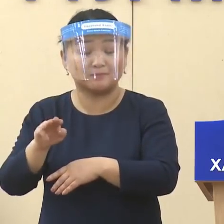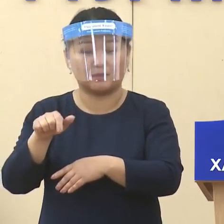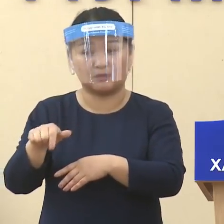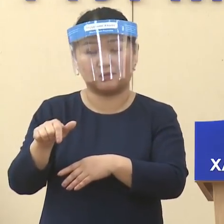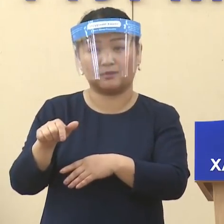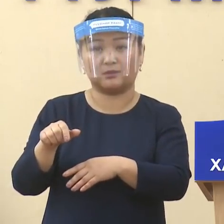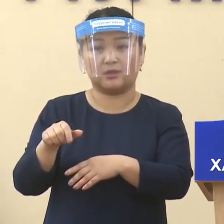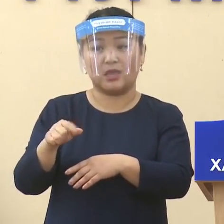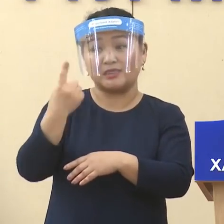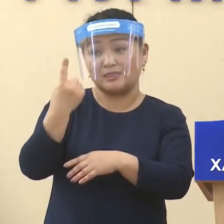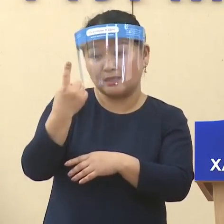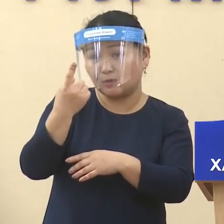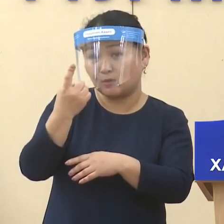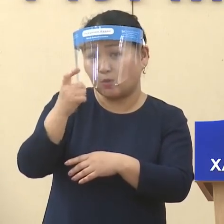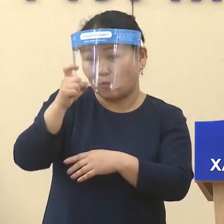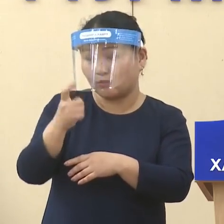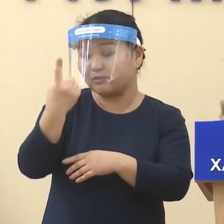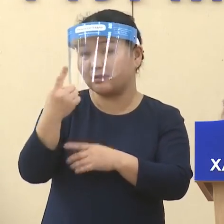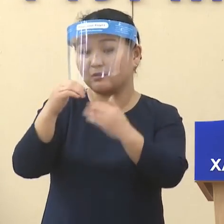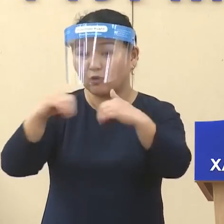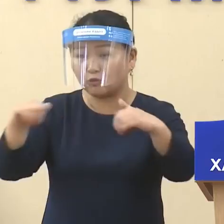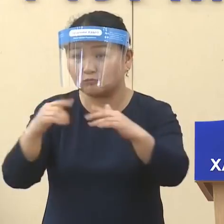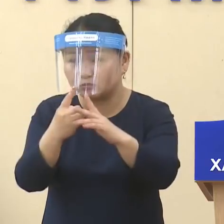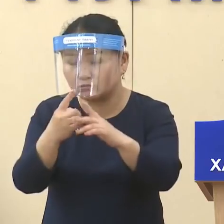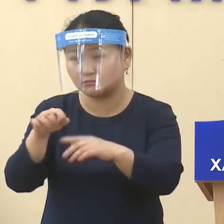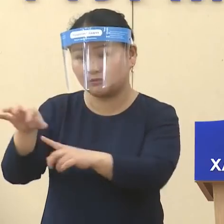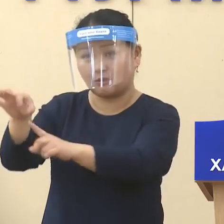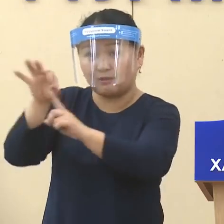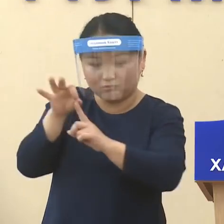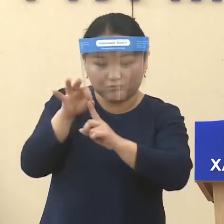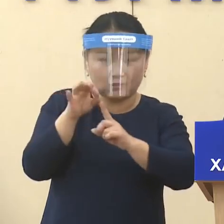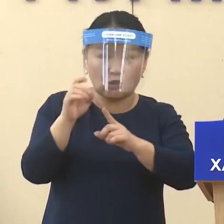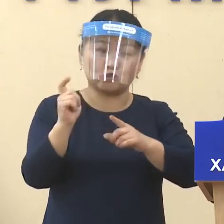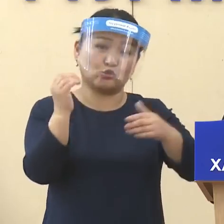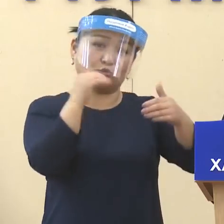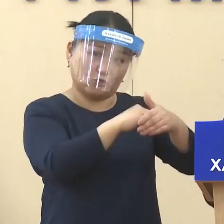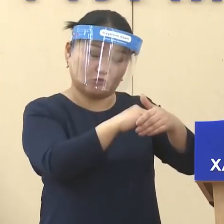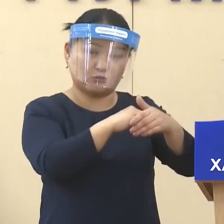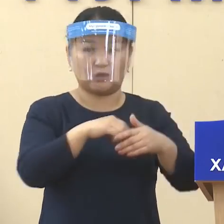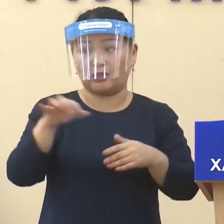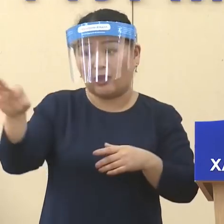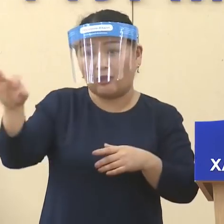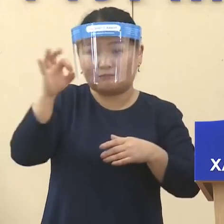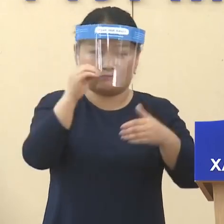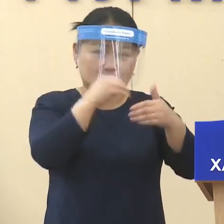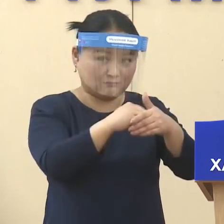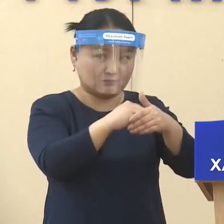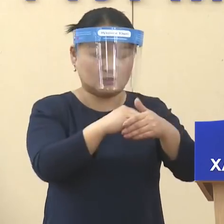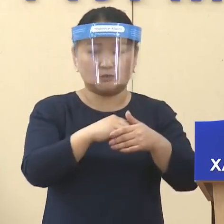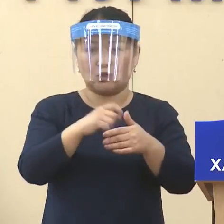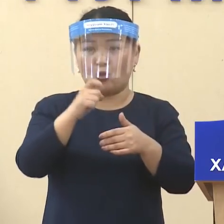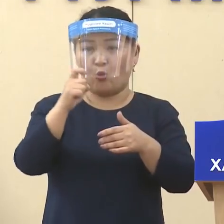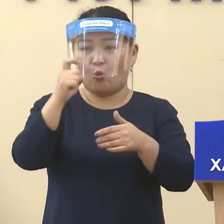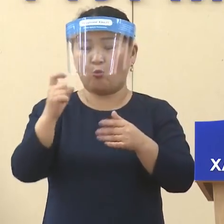яг нэг нэгээр өрөөнд орсон учраас сугалж аваад бид нар халдвартай хийж байна. А халдварт өвчин судлахын үндэсний төв бол